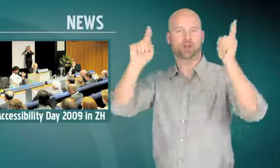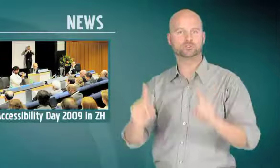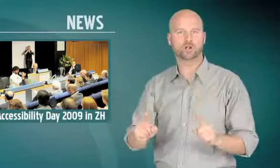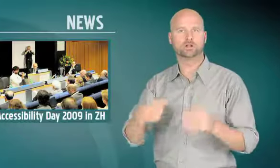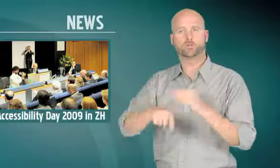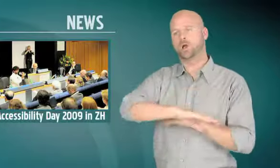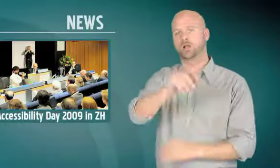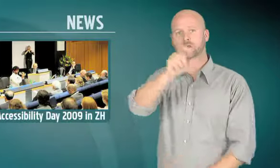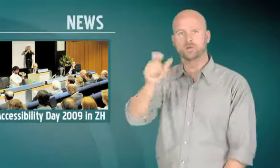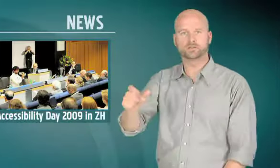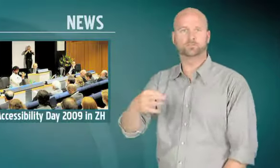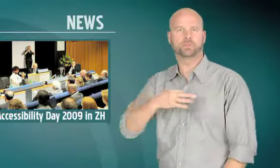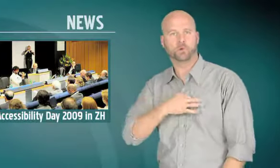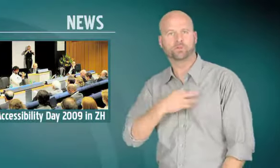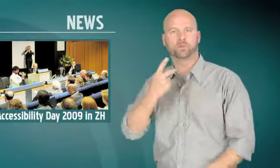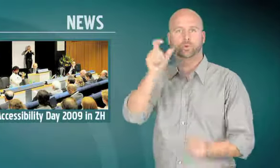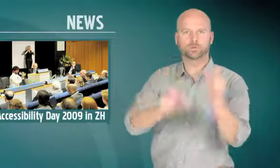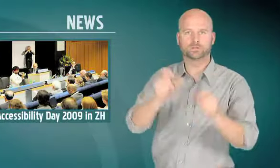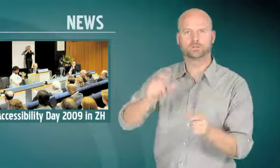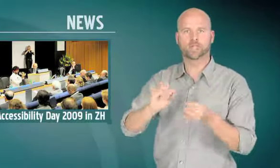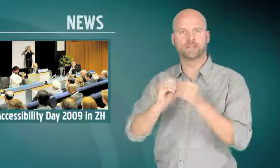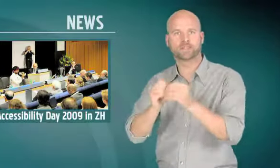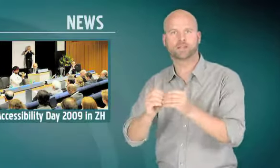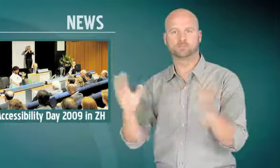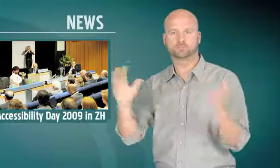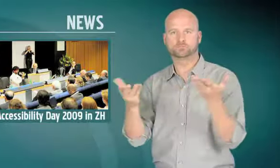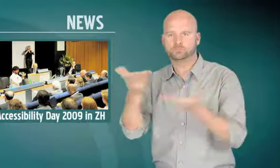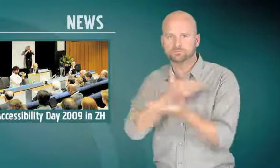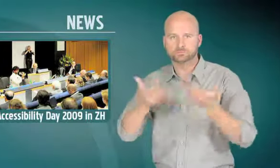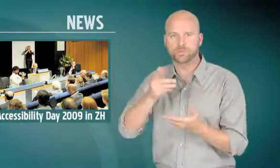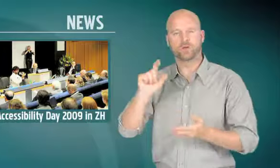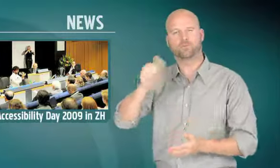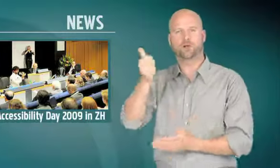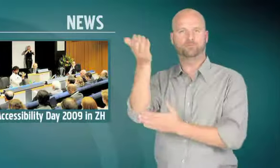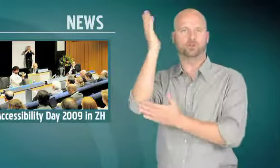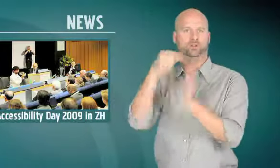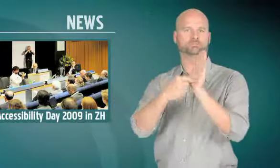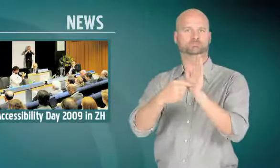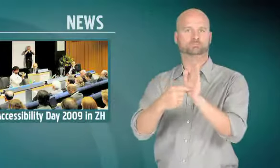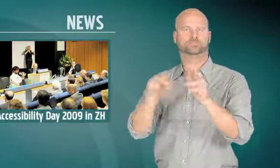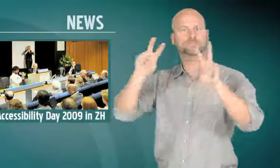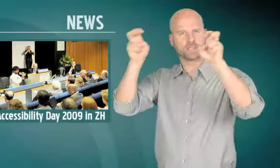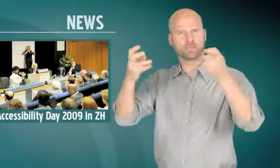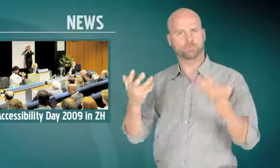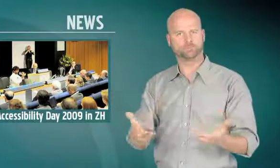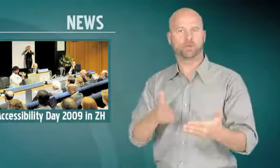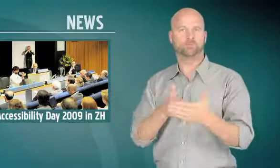ist für betroffene Kunden, Entwickler und weitere Interessierte gedacht, die sich zu diesem Thema austauschen möchten. Es gibt wichtige Vorträge zu den